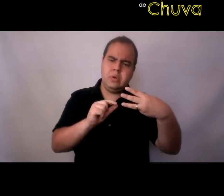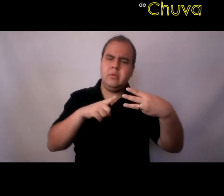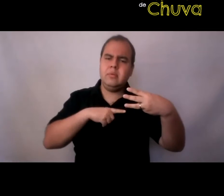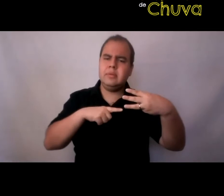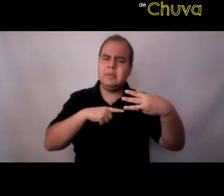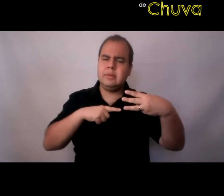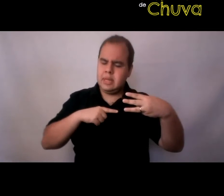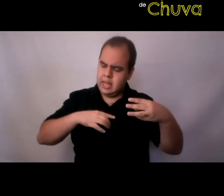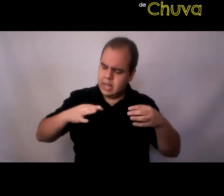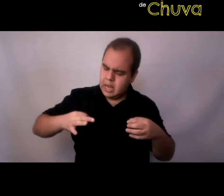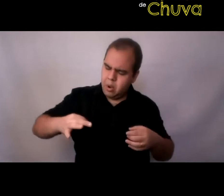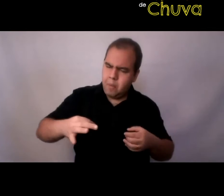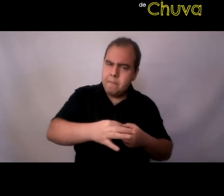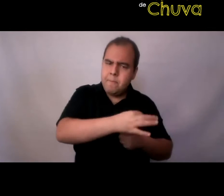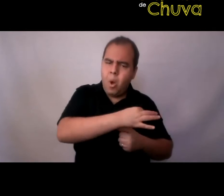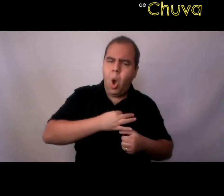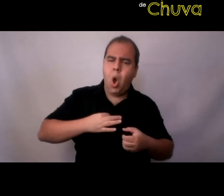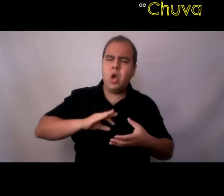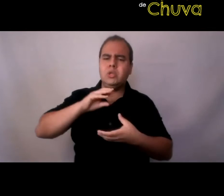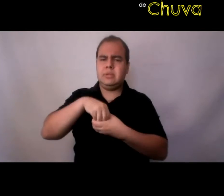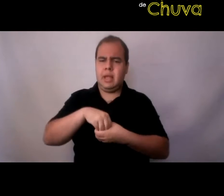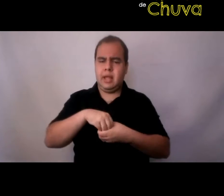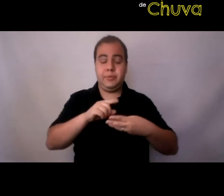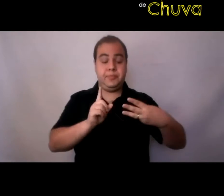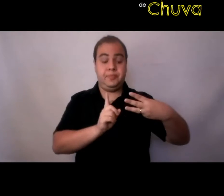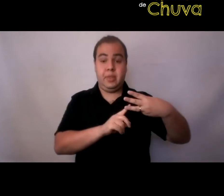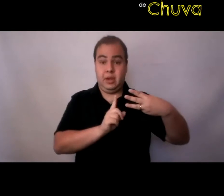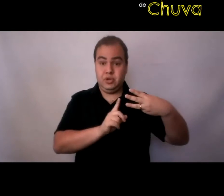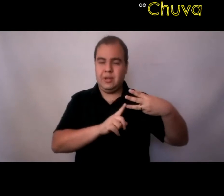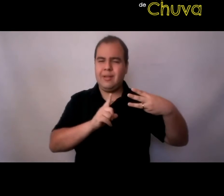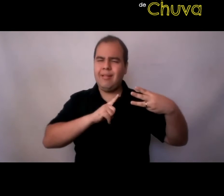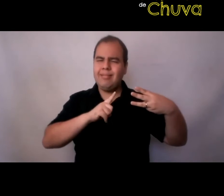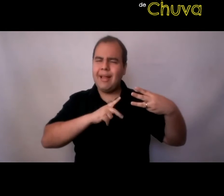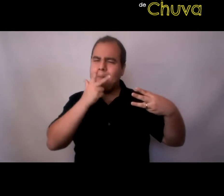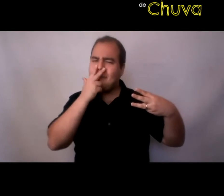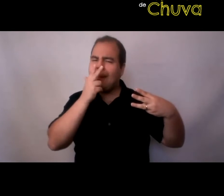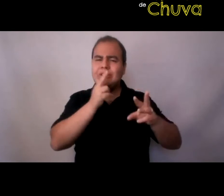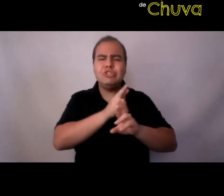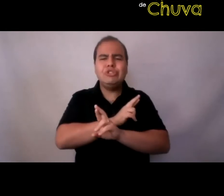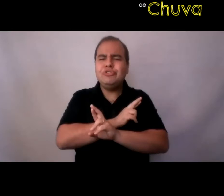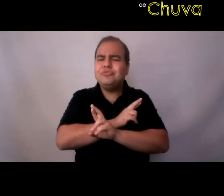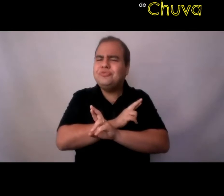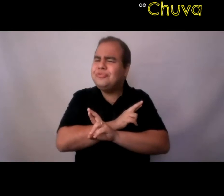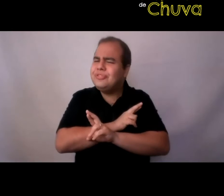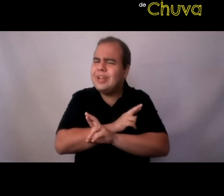os pequenos grãos. A argila tem um comportamento radicalmente diferente.